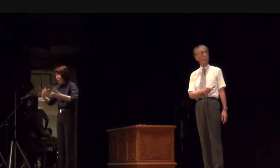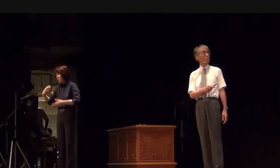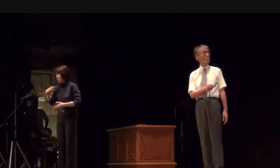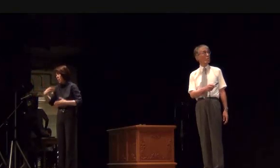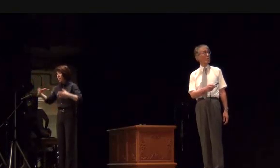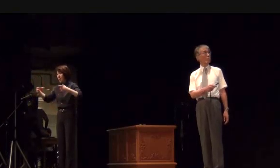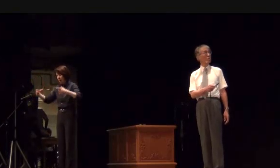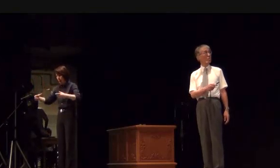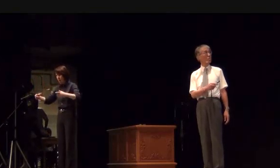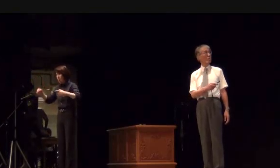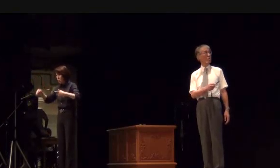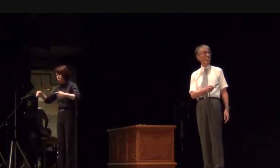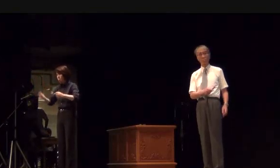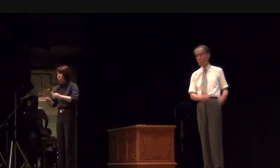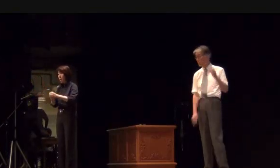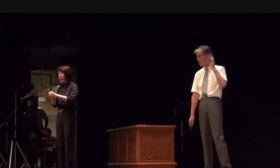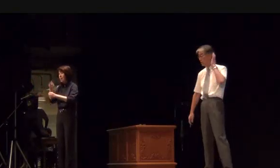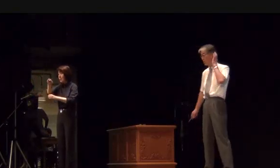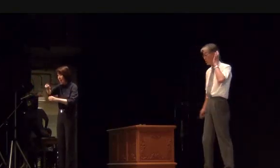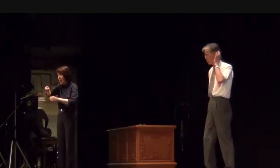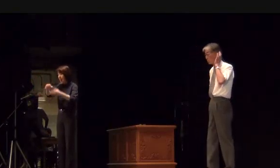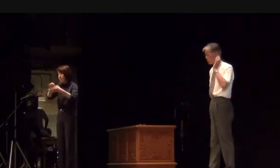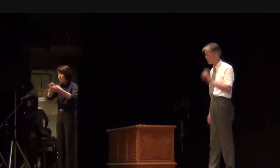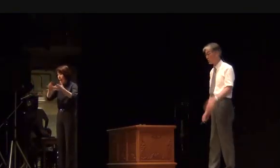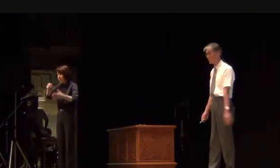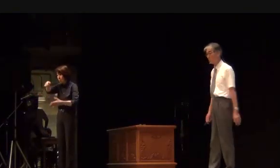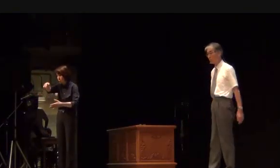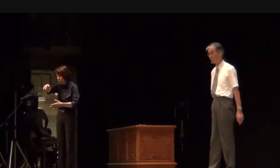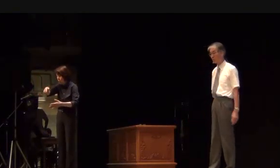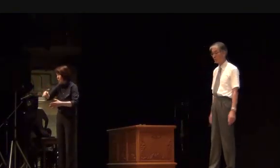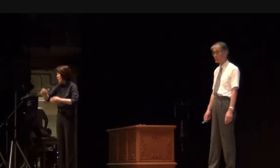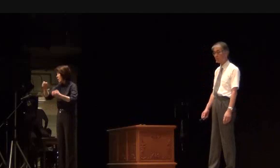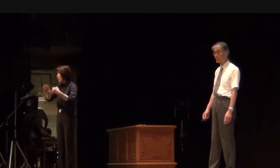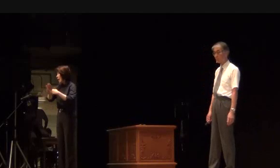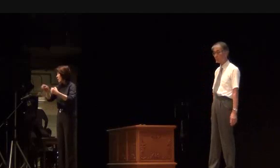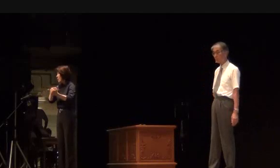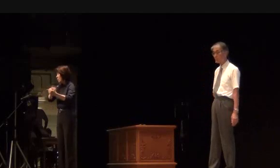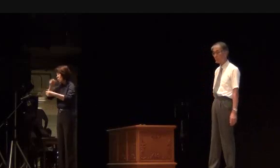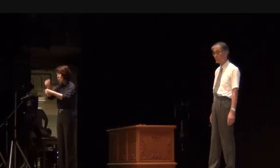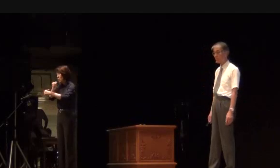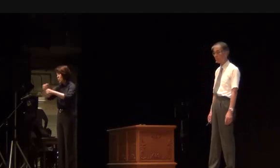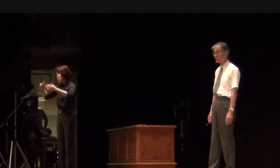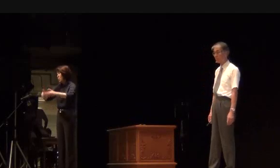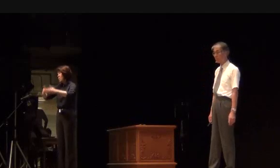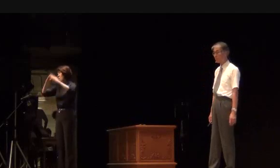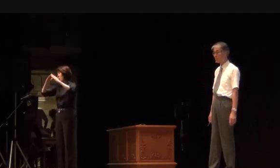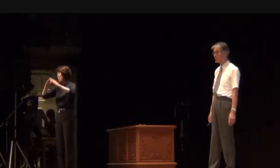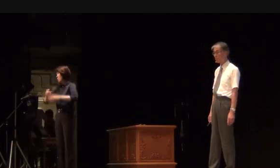ども、それとは全然関係ないところに原子力発電所を建てたんですね。